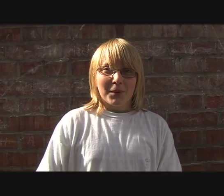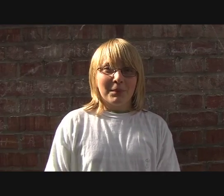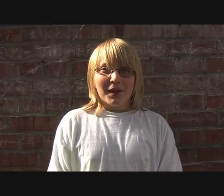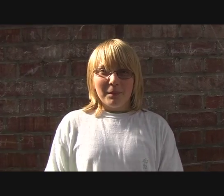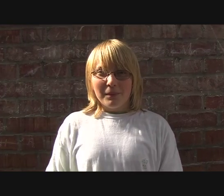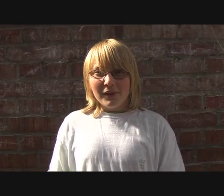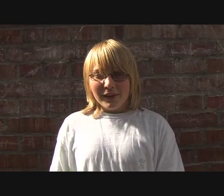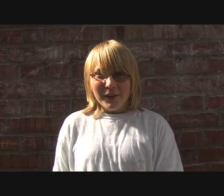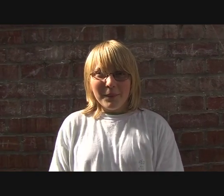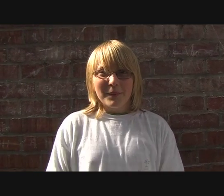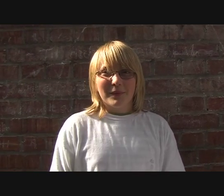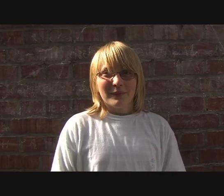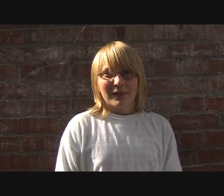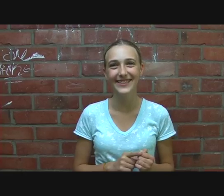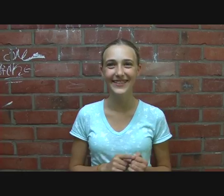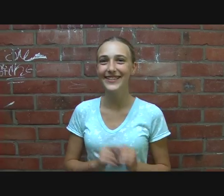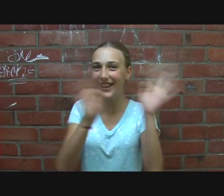den Pop-up-Blocker.